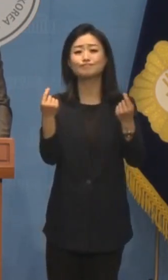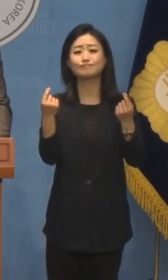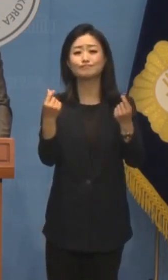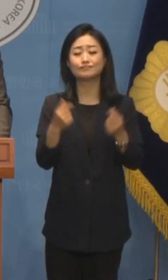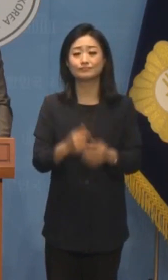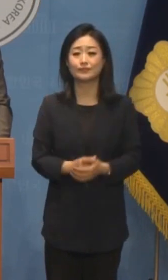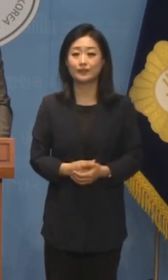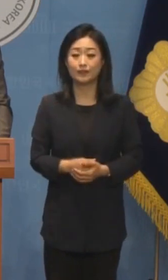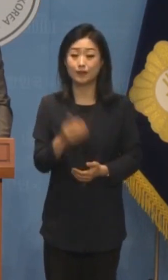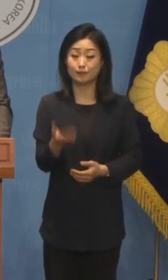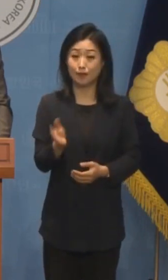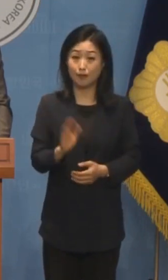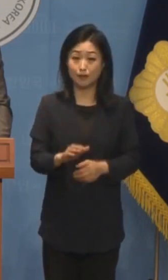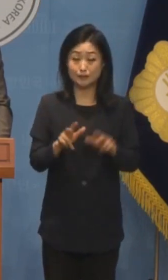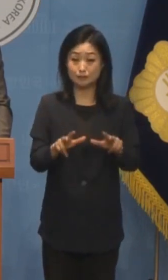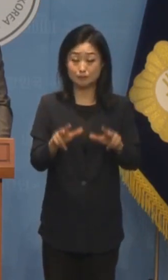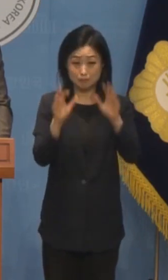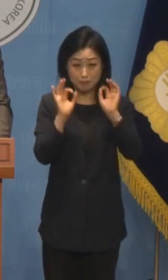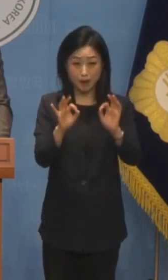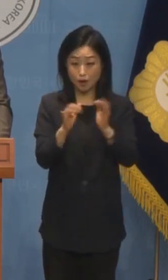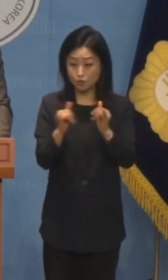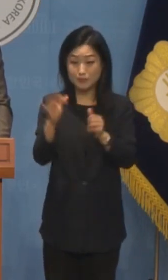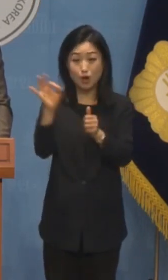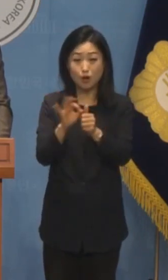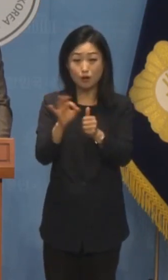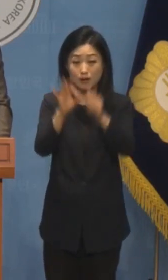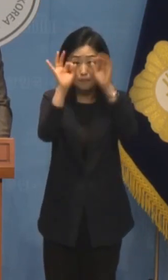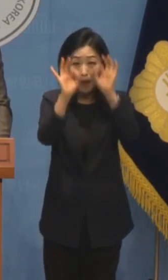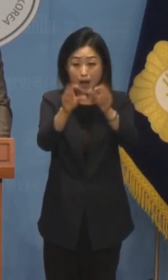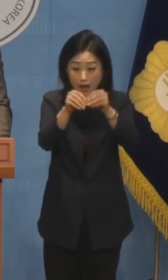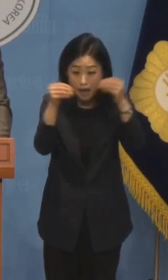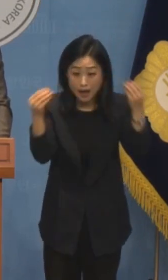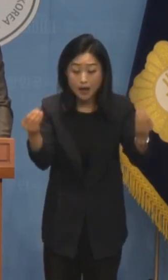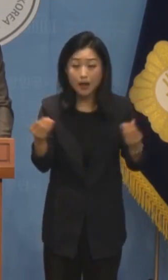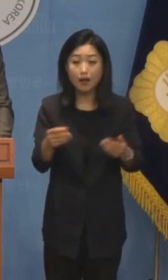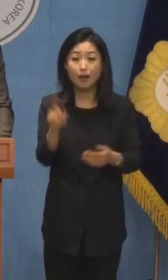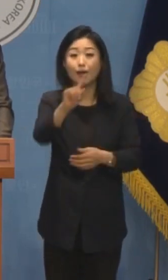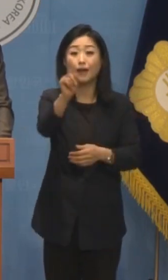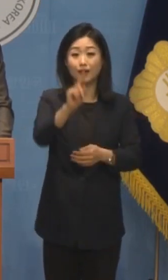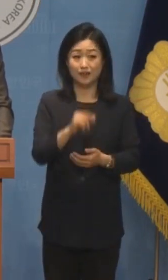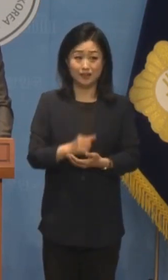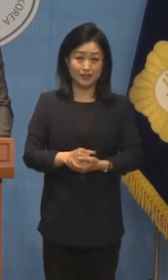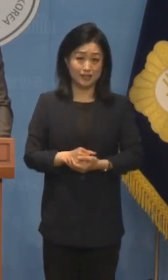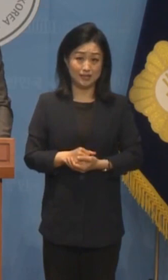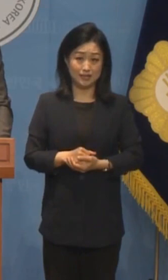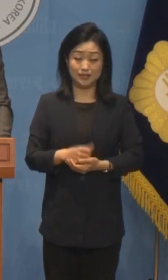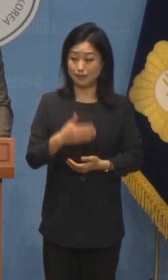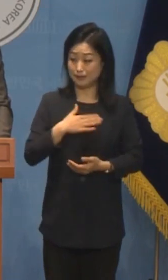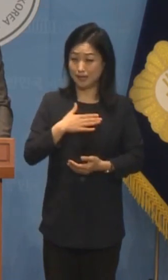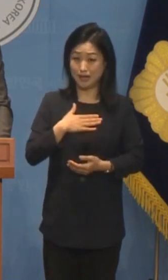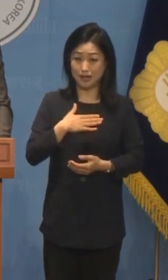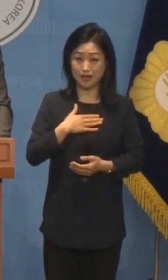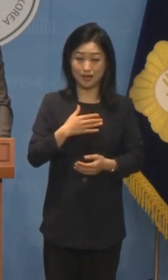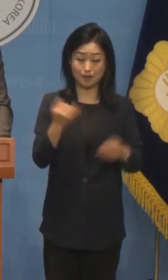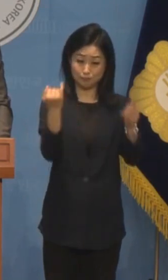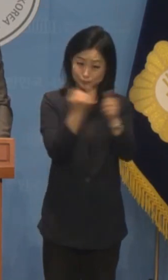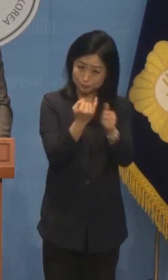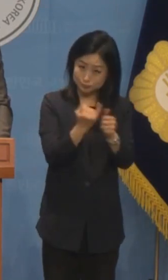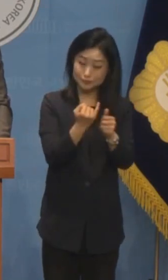알고 있었습니다. 그런데 지금 국민연금은 다른 연금 제도는 어떻게 가고 있는 것입니까? 저도 사랑하는